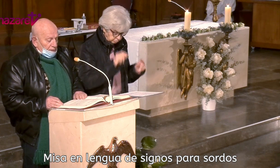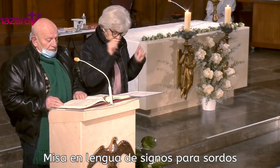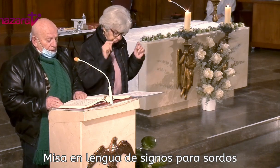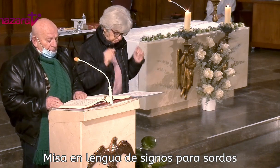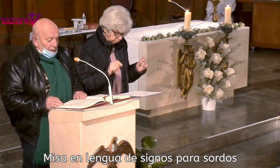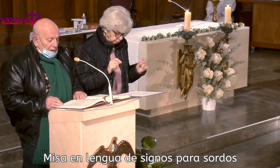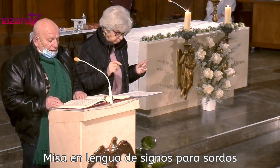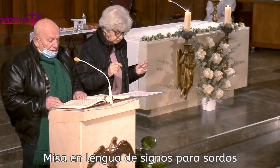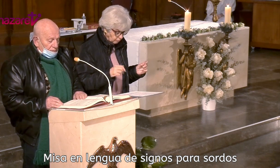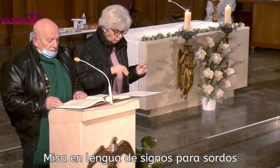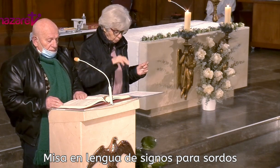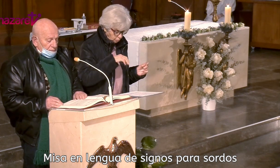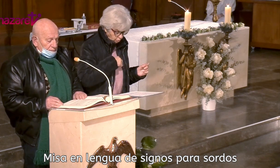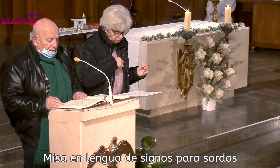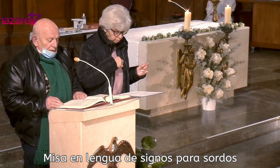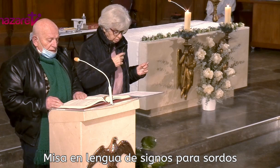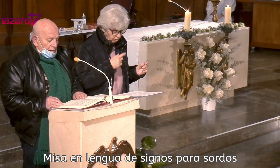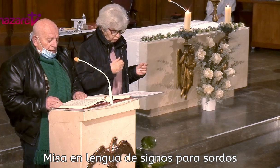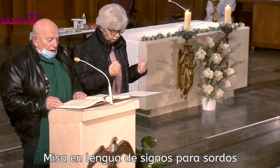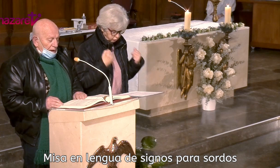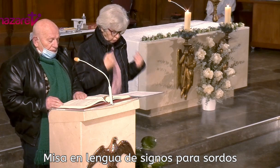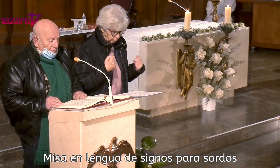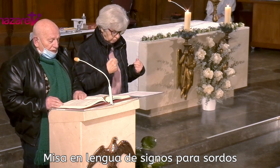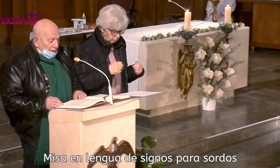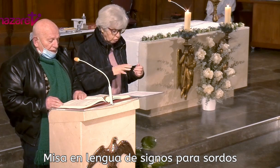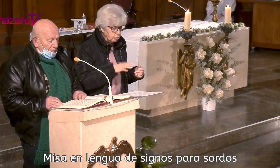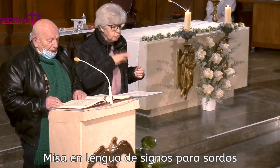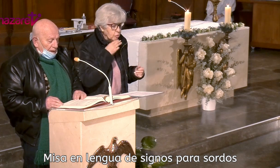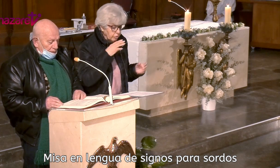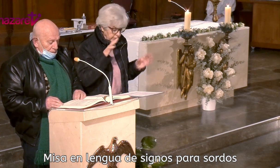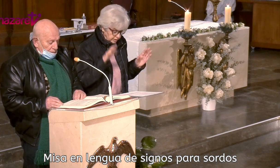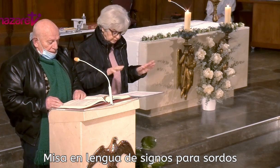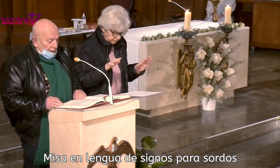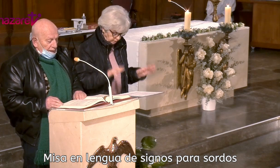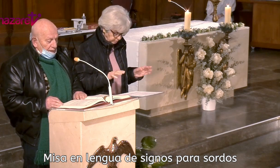el pecado y la fuerza del pecado, la ley.